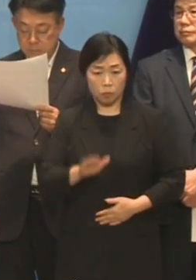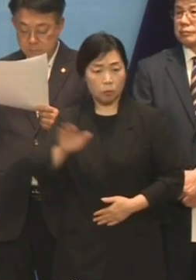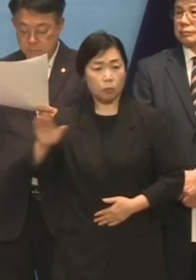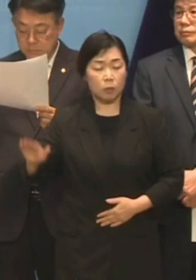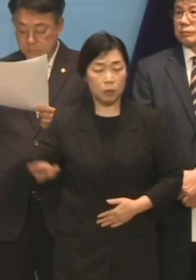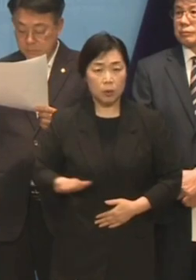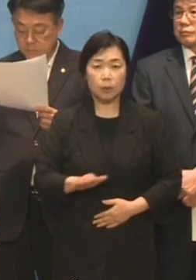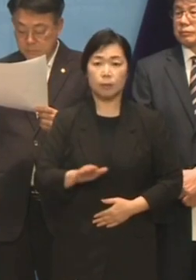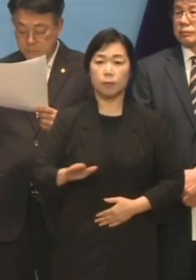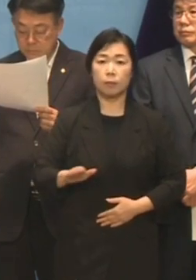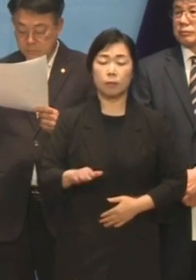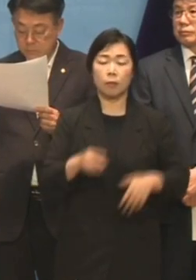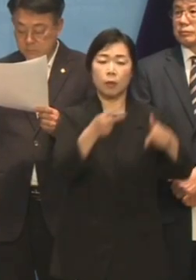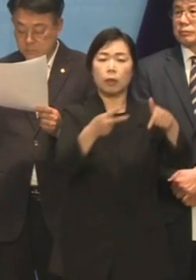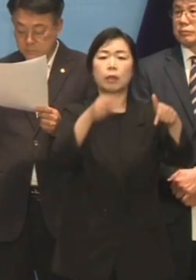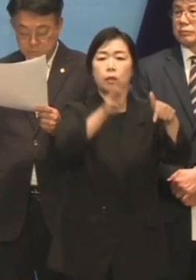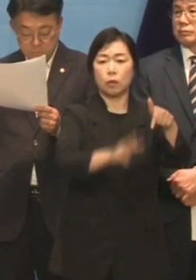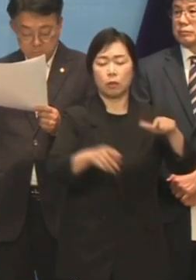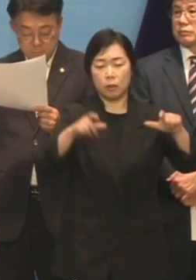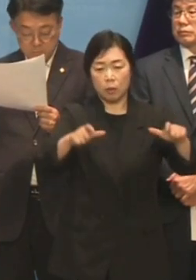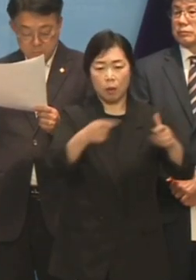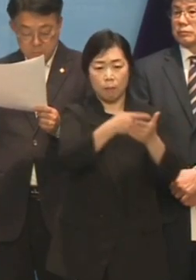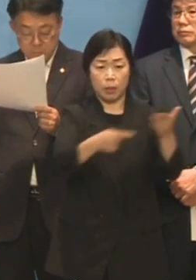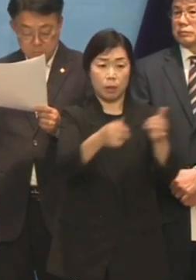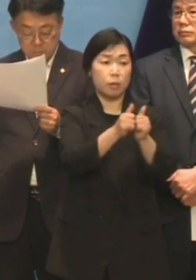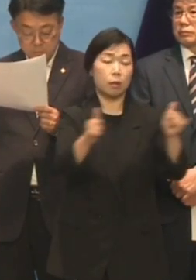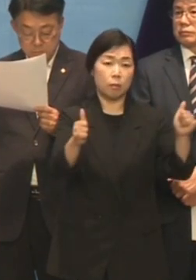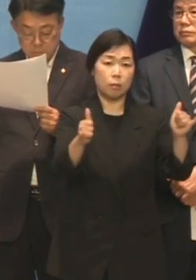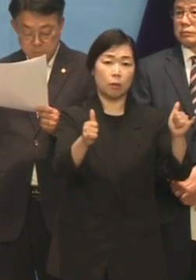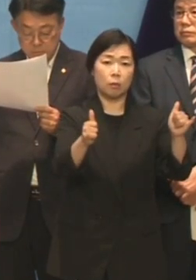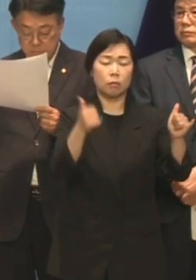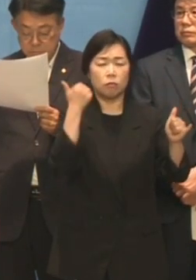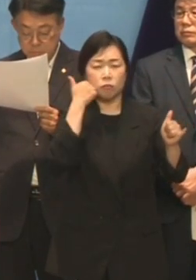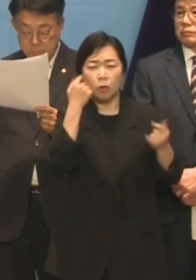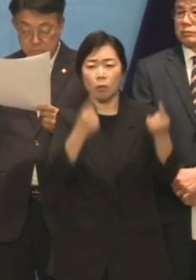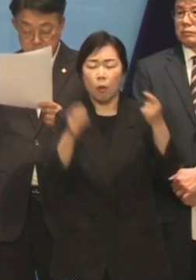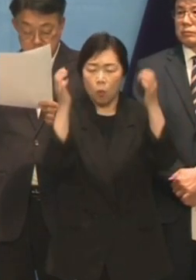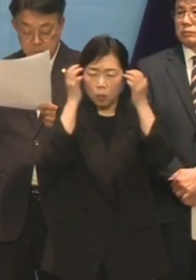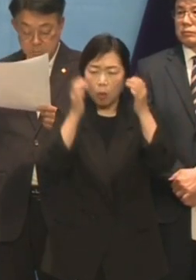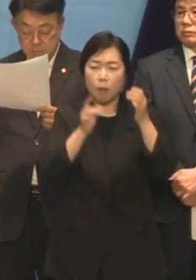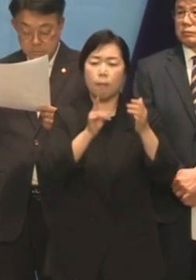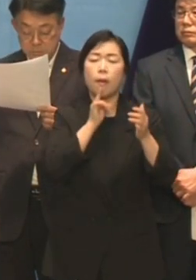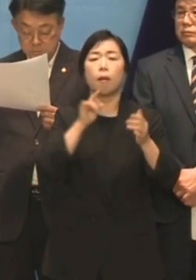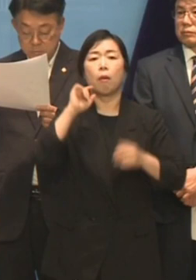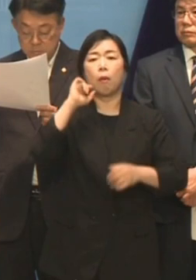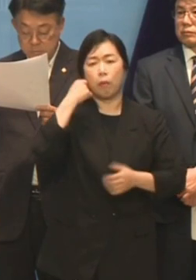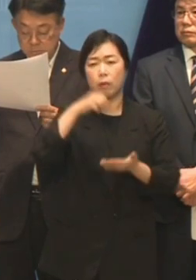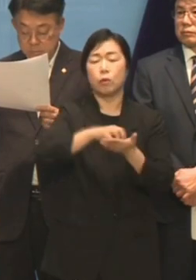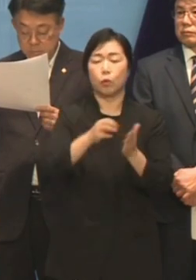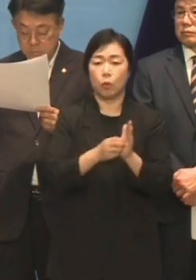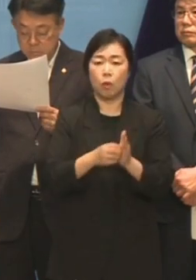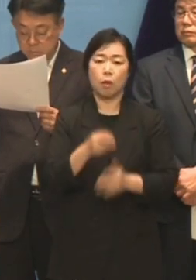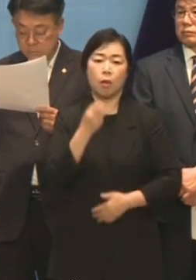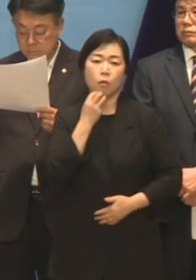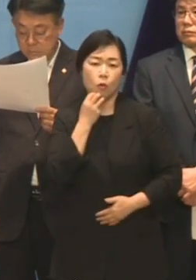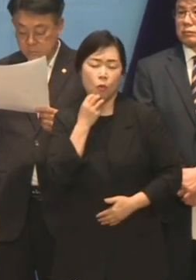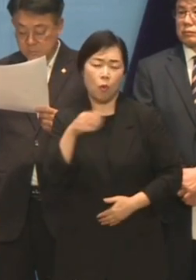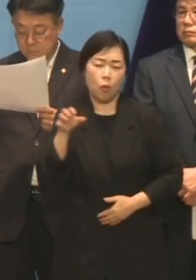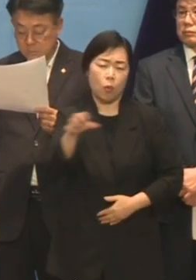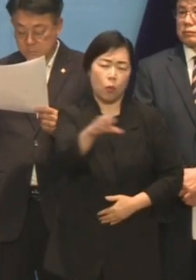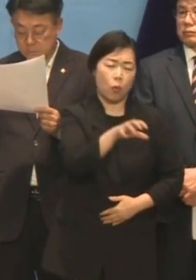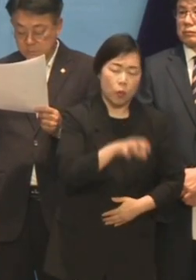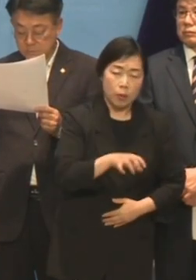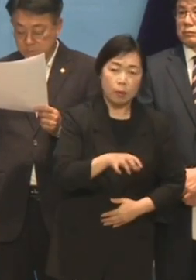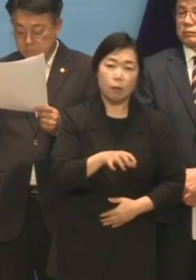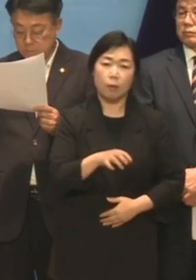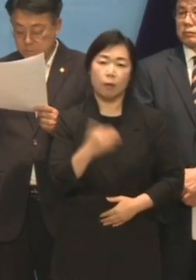저희는 인천 지역 피해자분들에 비해서 누가 더 고통스럽다 말하지 못하는 서울 각지에 조금씩